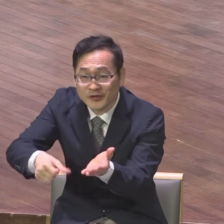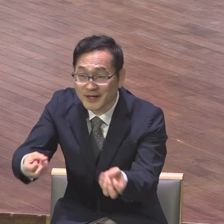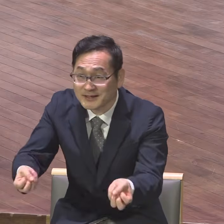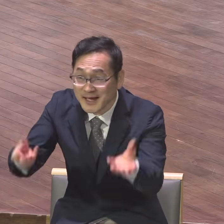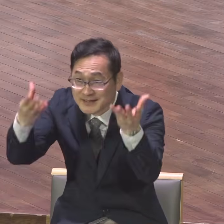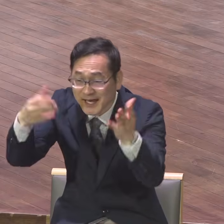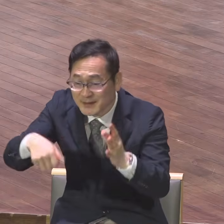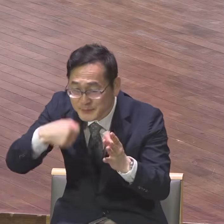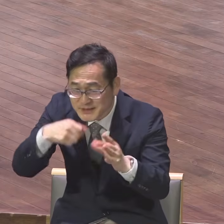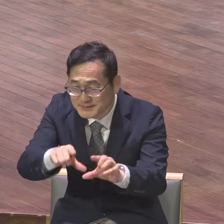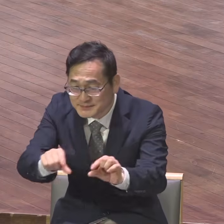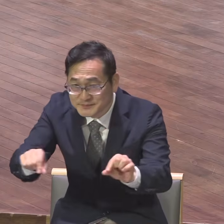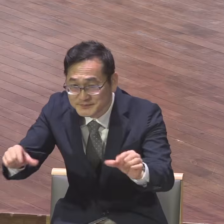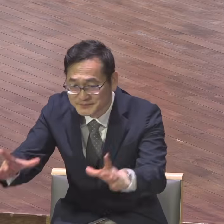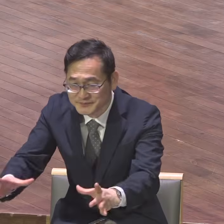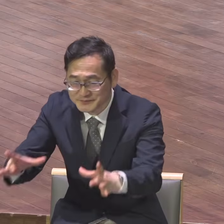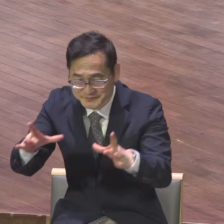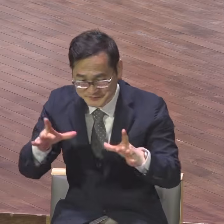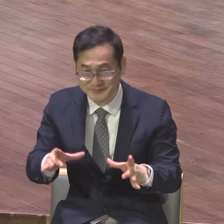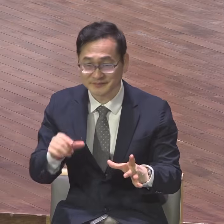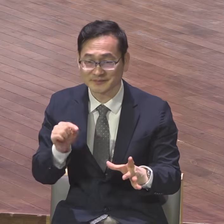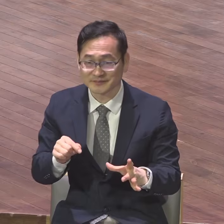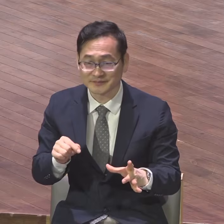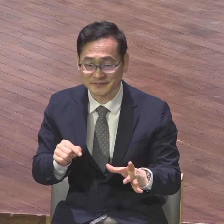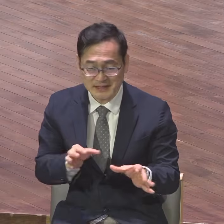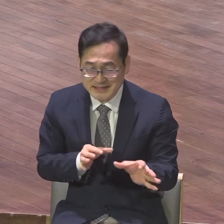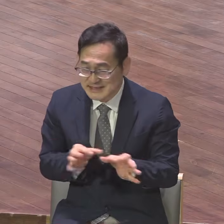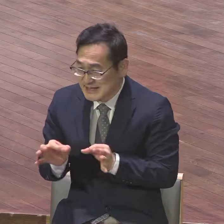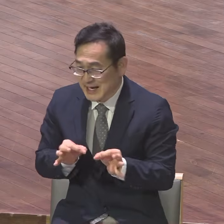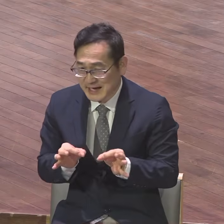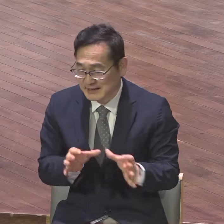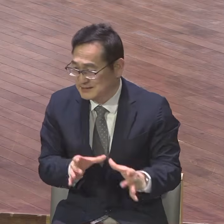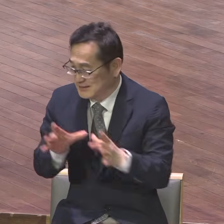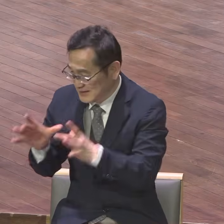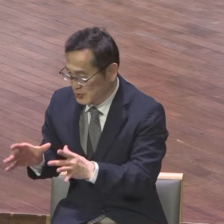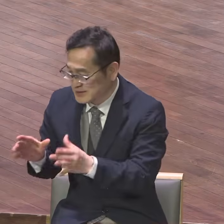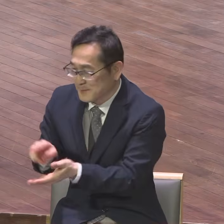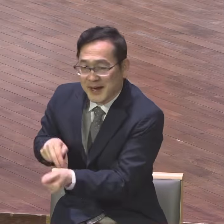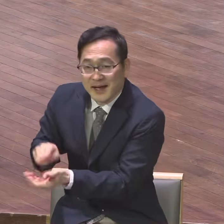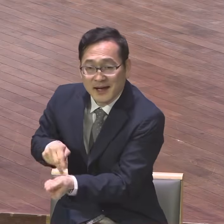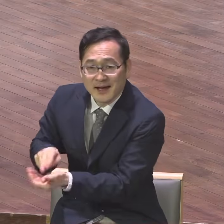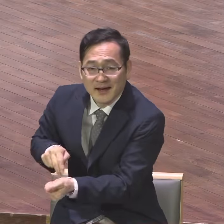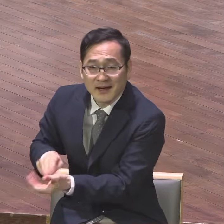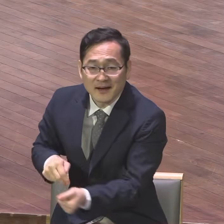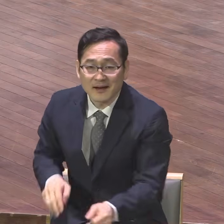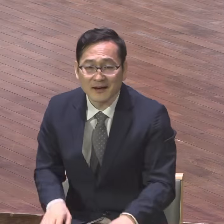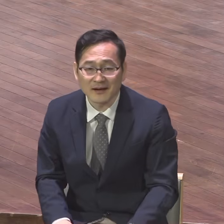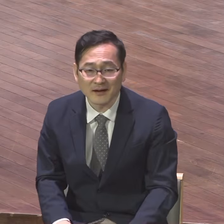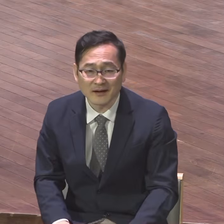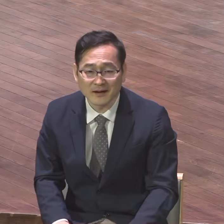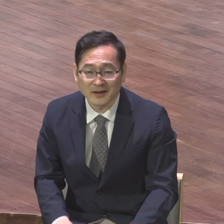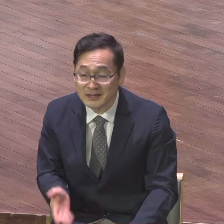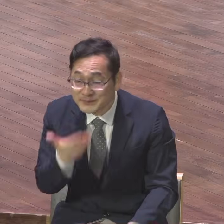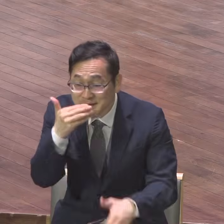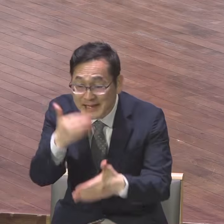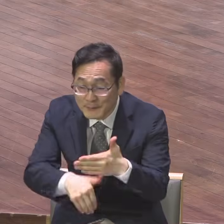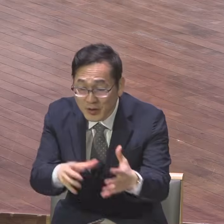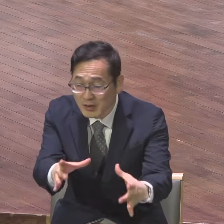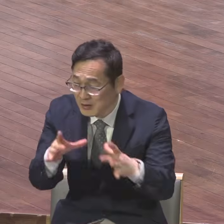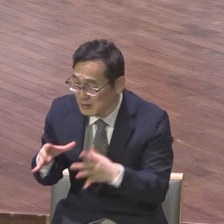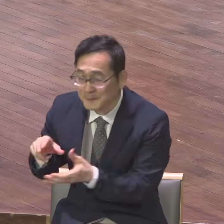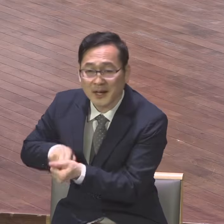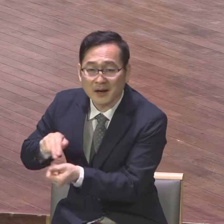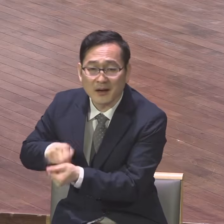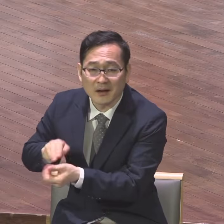드리고 나서 남은 제물들을 시장에 가지고 와서 팔았어요. 자, 그런데